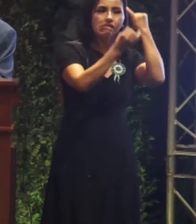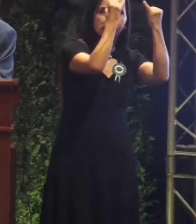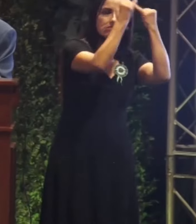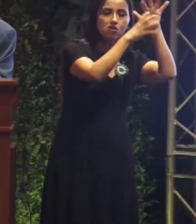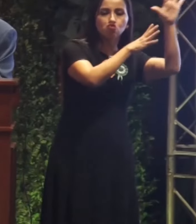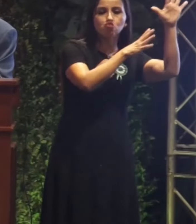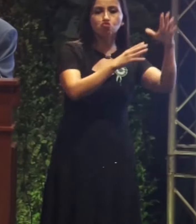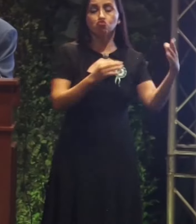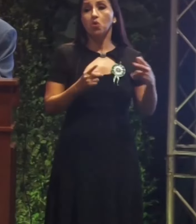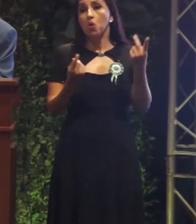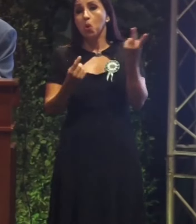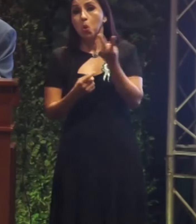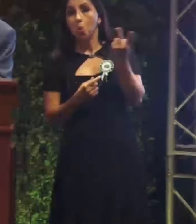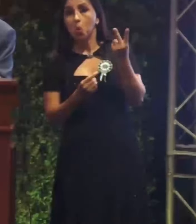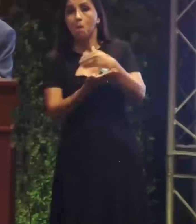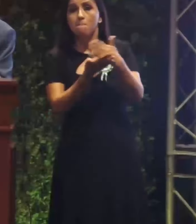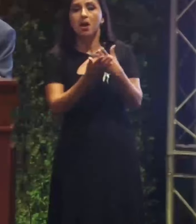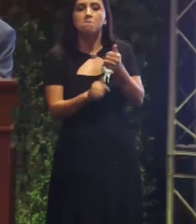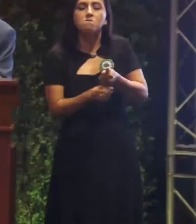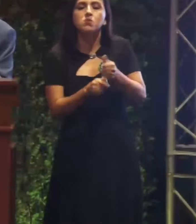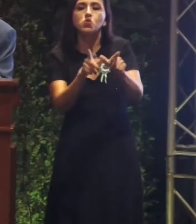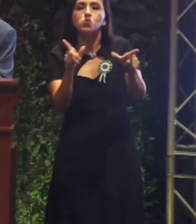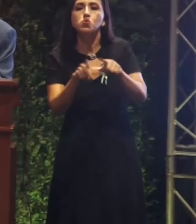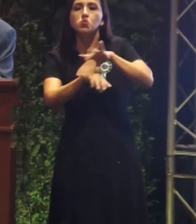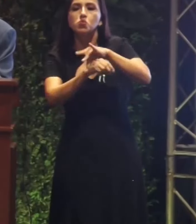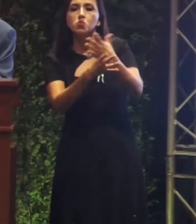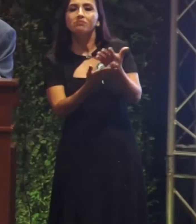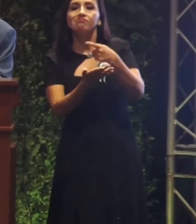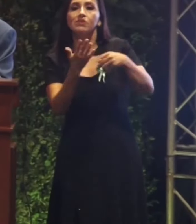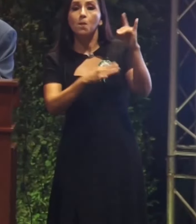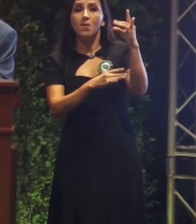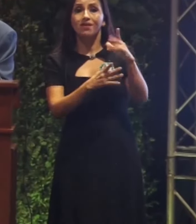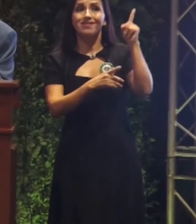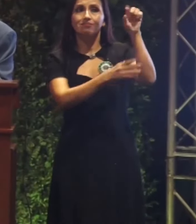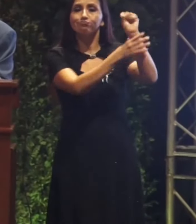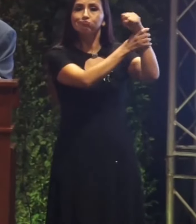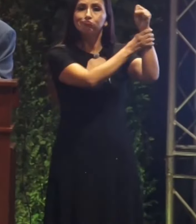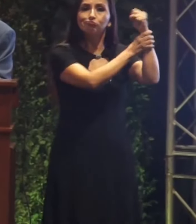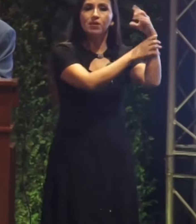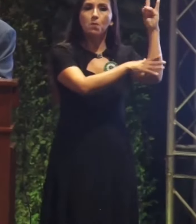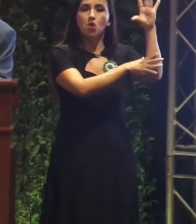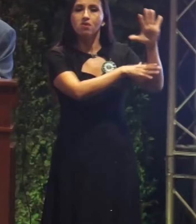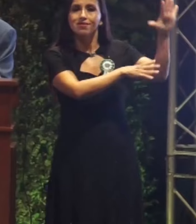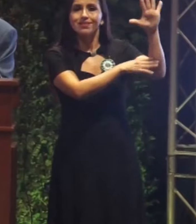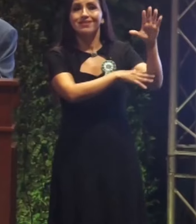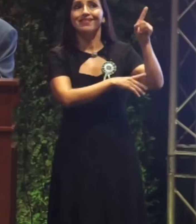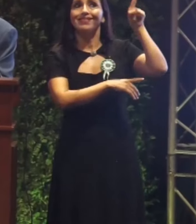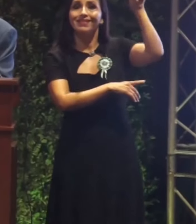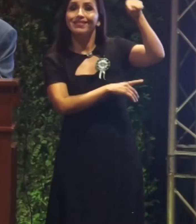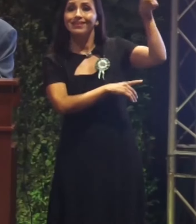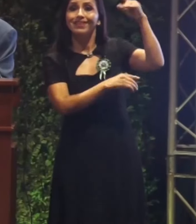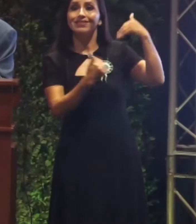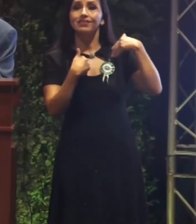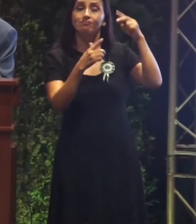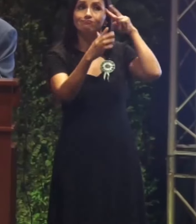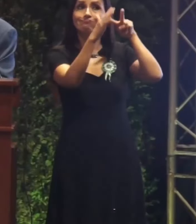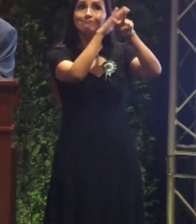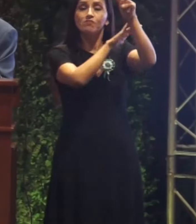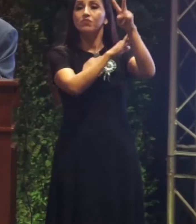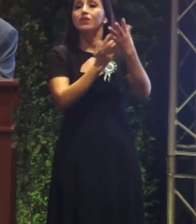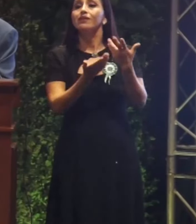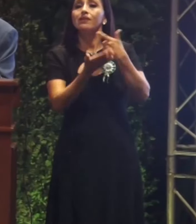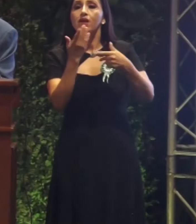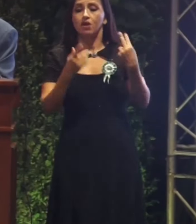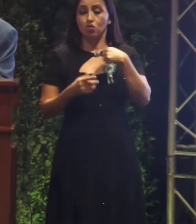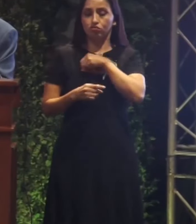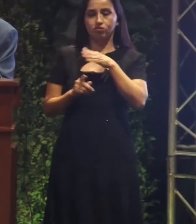ideologías. Ambos somos parte del mismo territorio, pero ellos manejan el Estado Nacional y ellos tienen una mirada del país que no